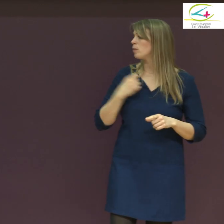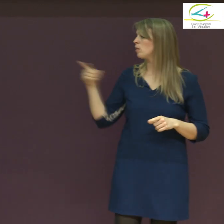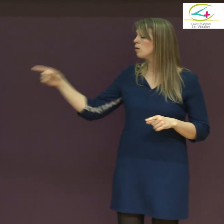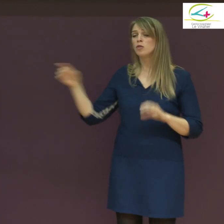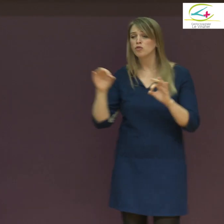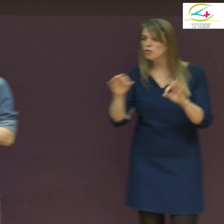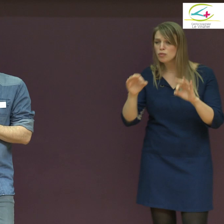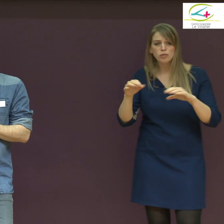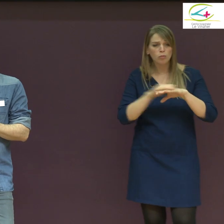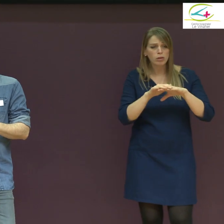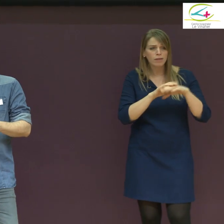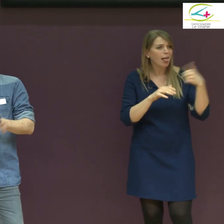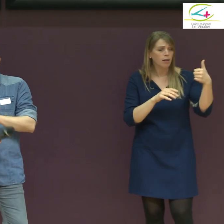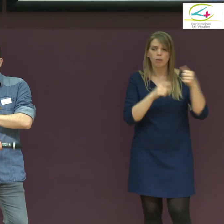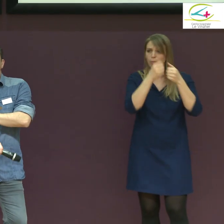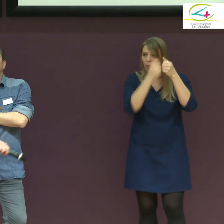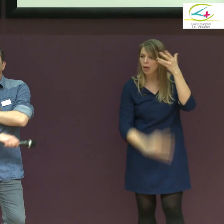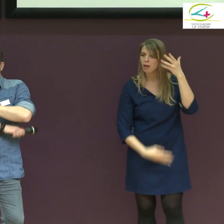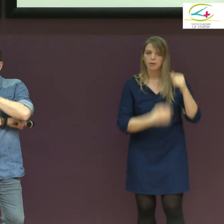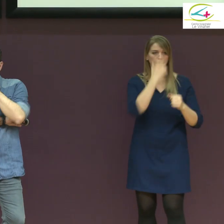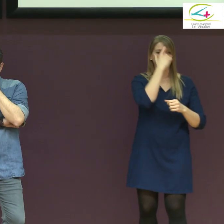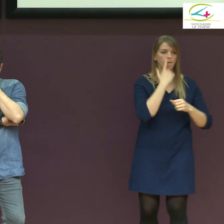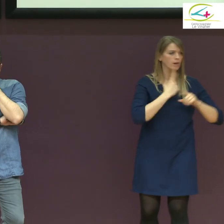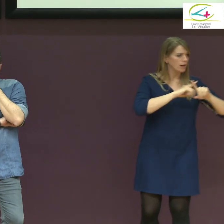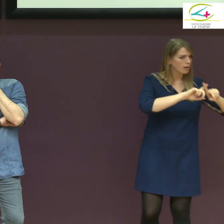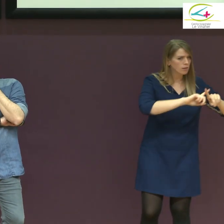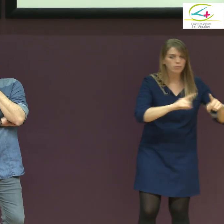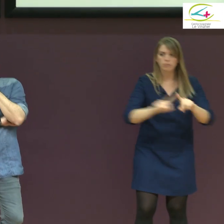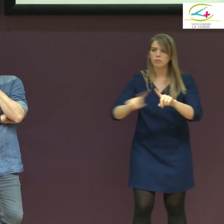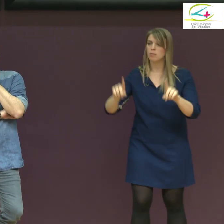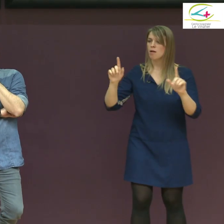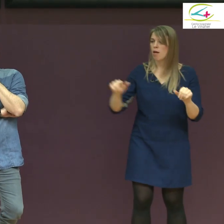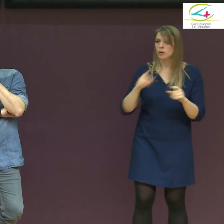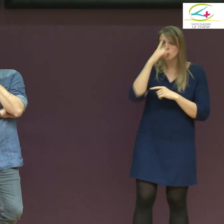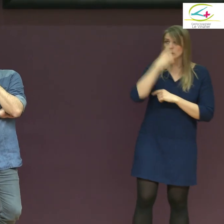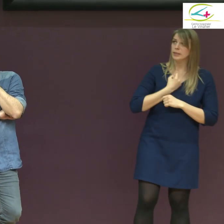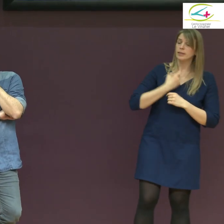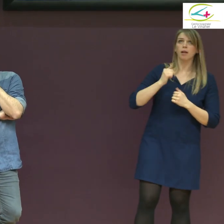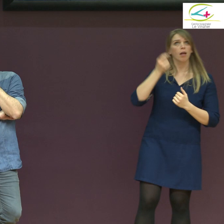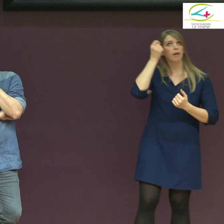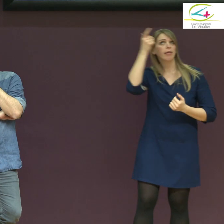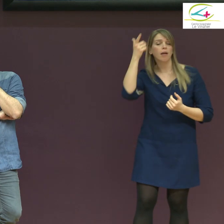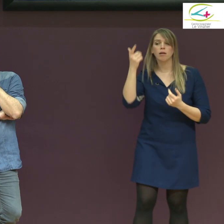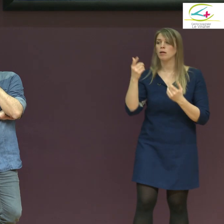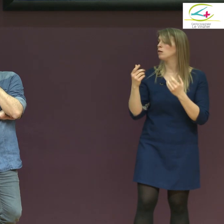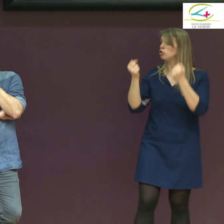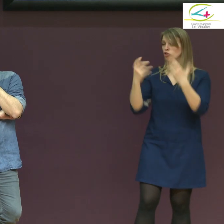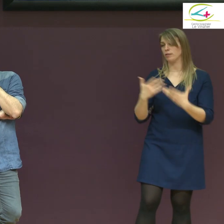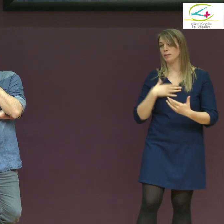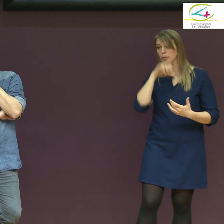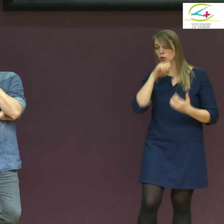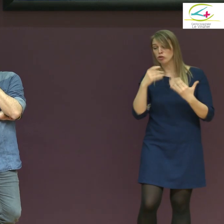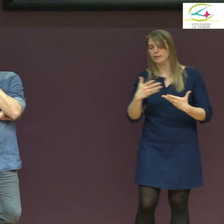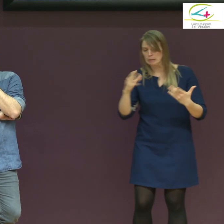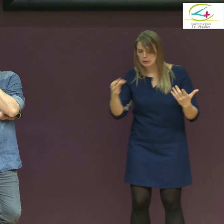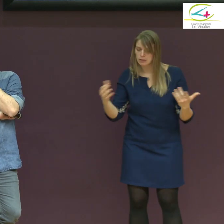causes multiples, donc il y a des profils multiples, il y a des raisons multiples d'en arriver à avoir des idées suicidaires. Peut-être un chiffre, vous avez les chiffres, il y a toujours des